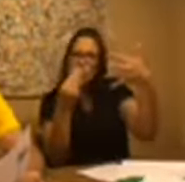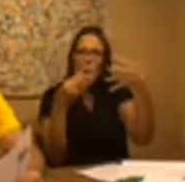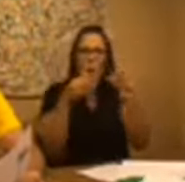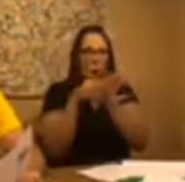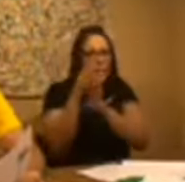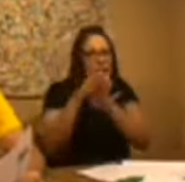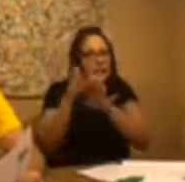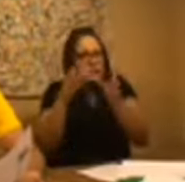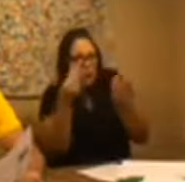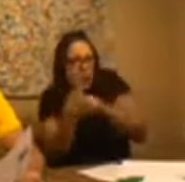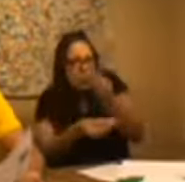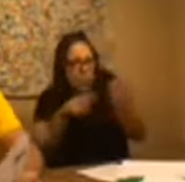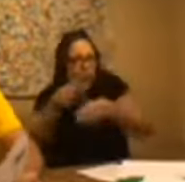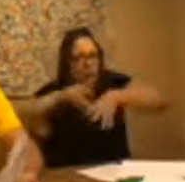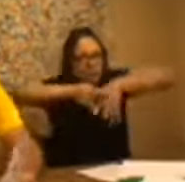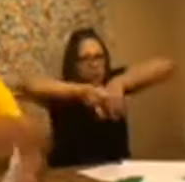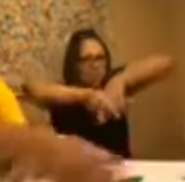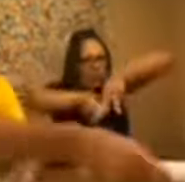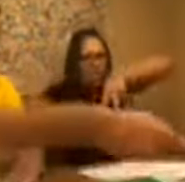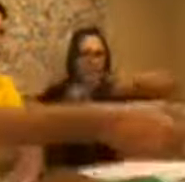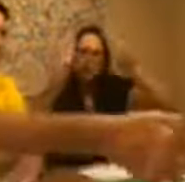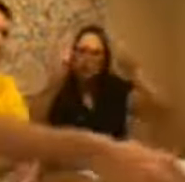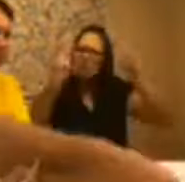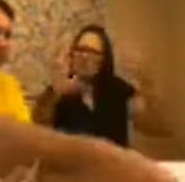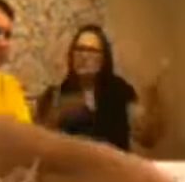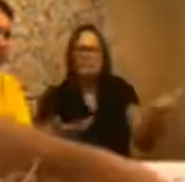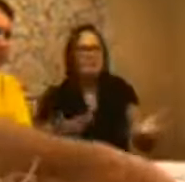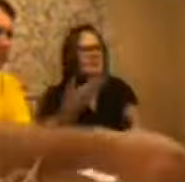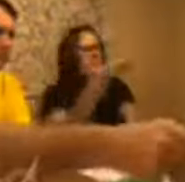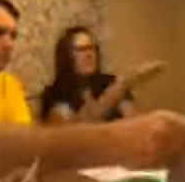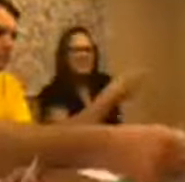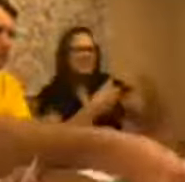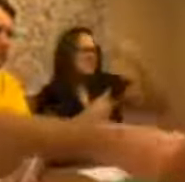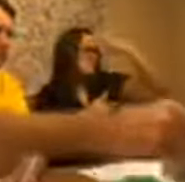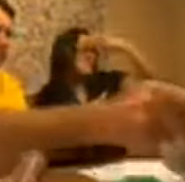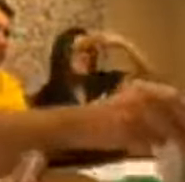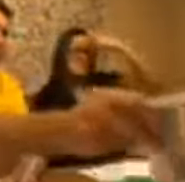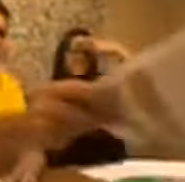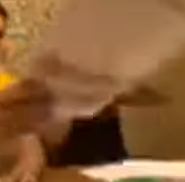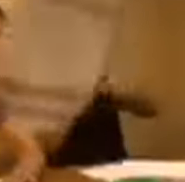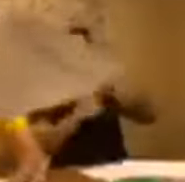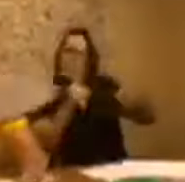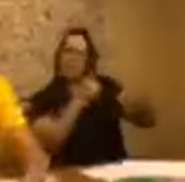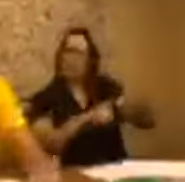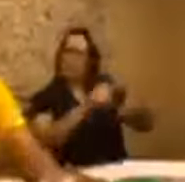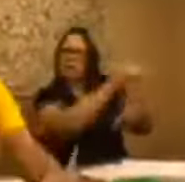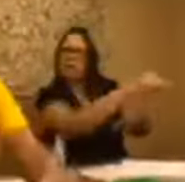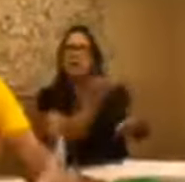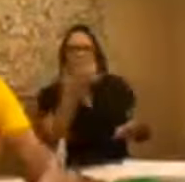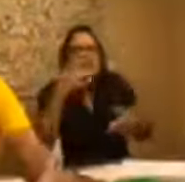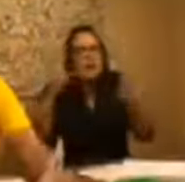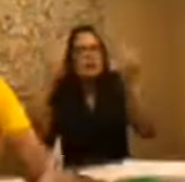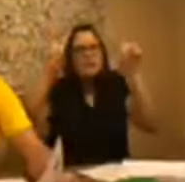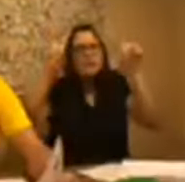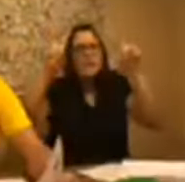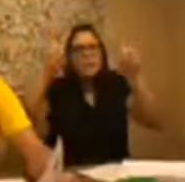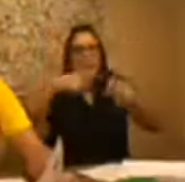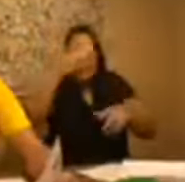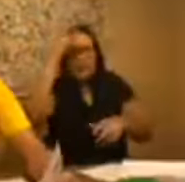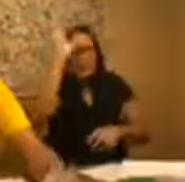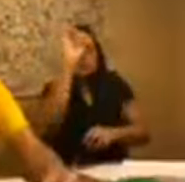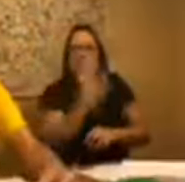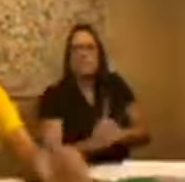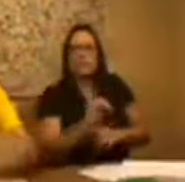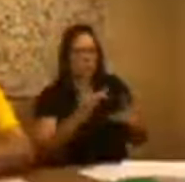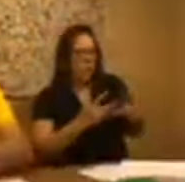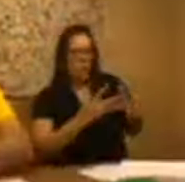sexual e temas sobre ideologia de gênero esse pessoal é tão doente mental que até quando você vai tratar os deficientes eles não têm compaixão